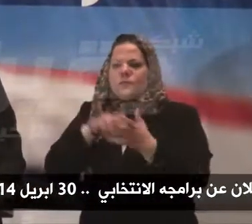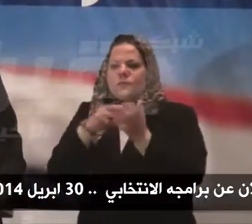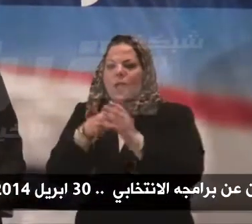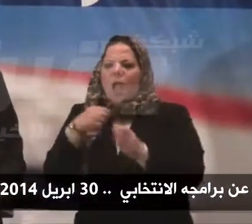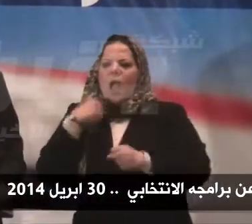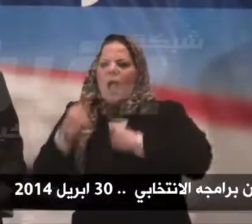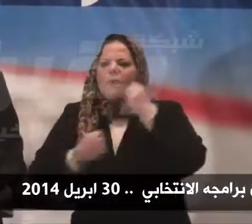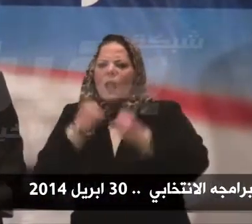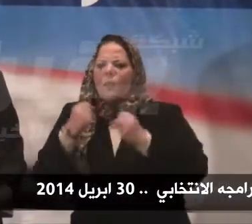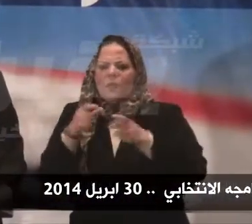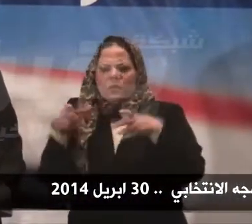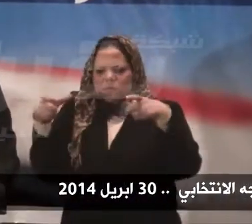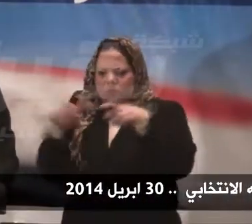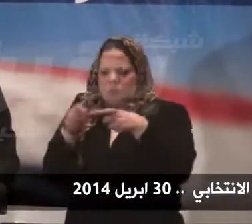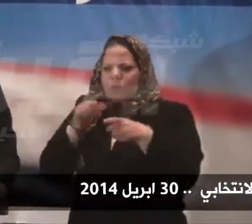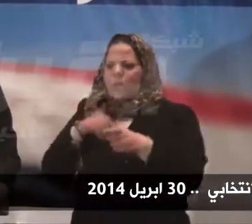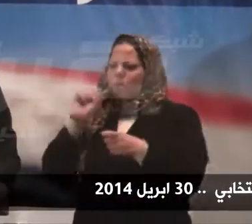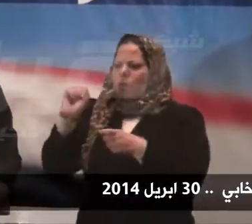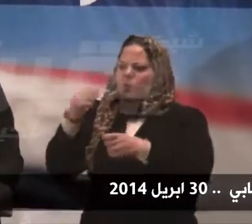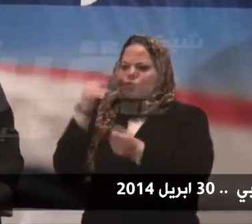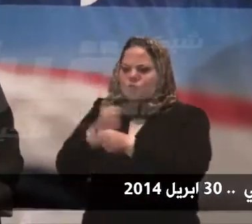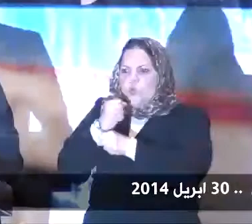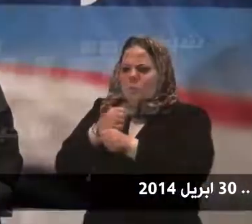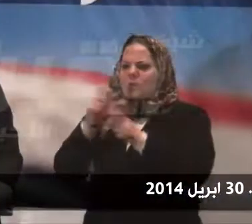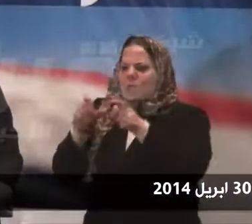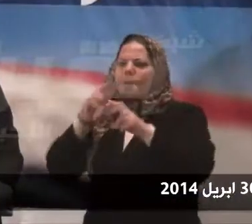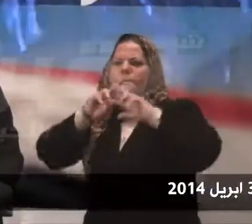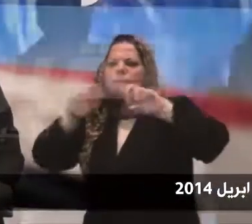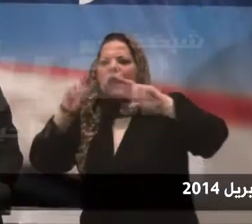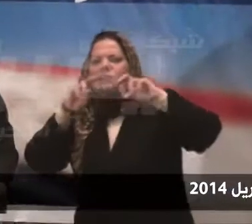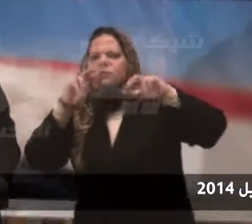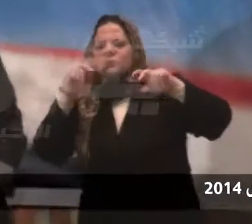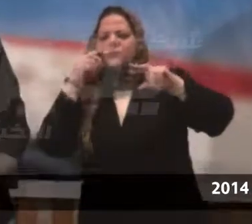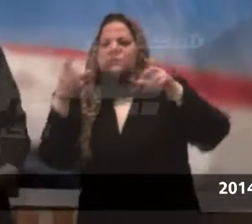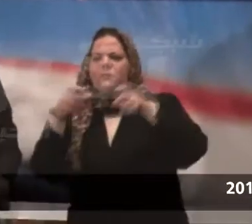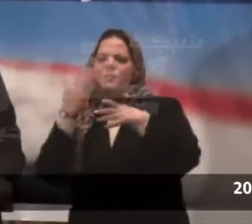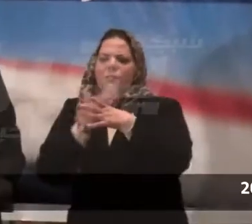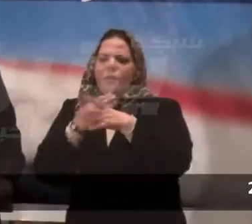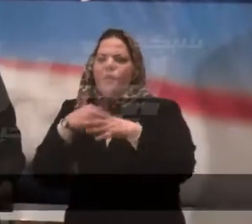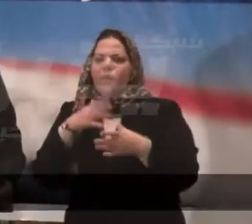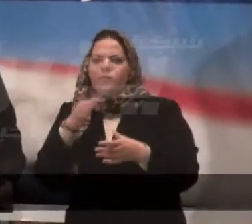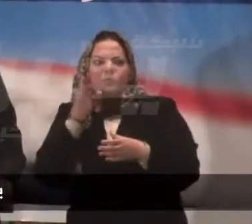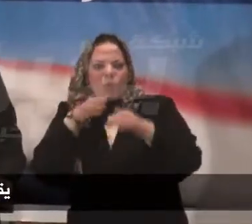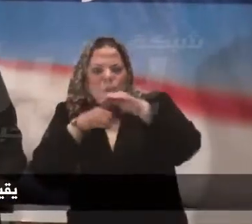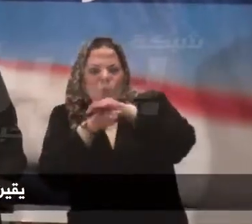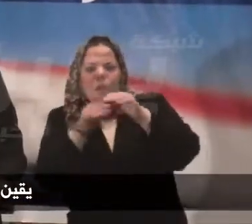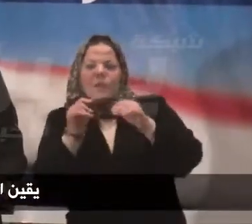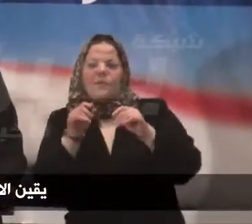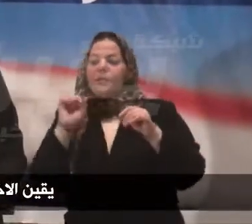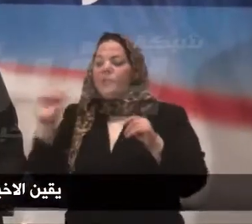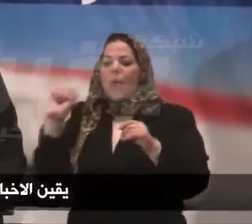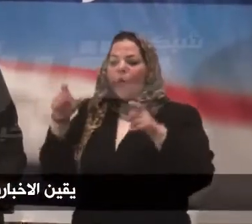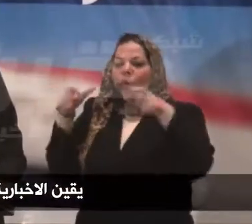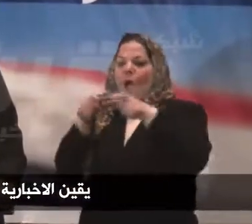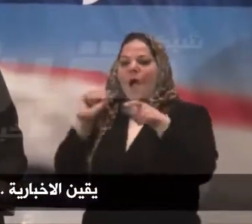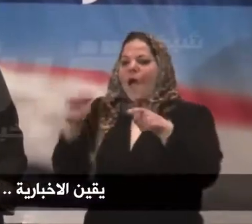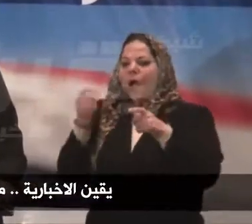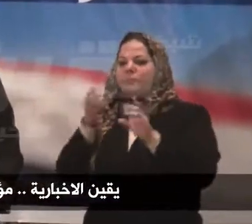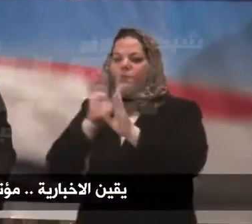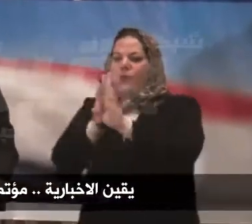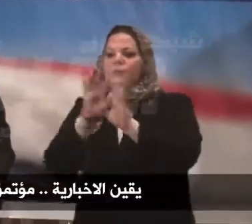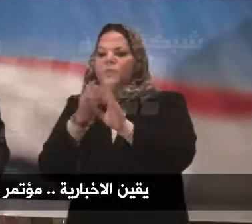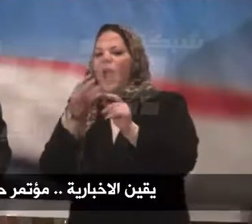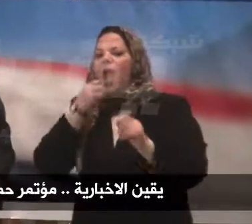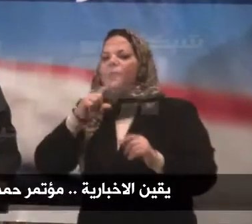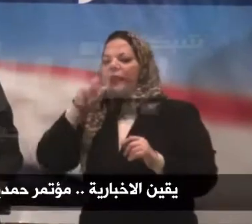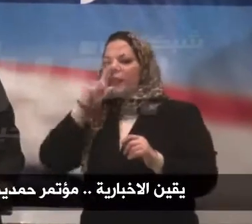وعمل فريق متخصص من الباحثين والأكاديميين داخل حملة السيد حمدين صباحي